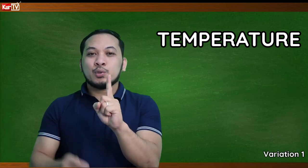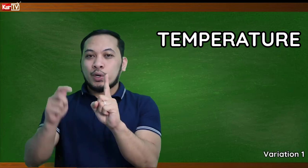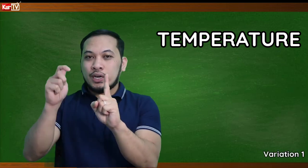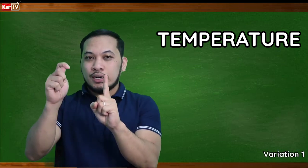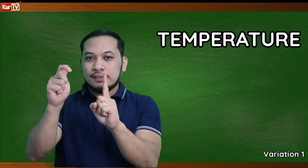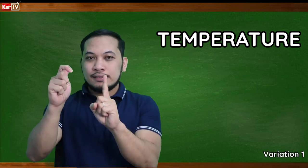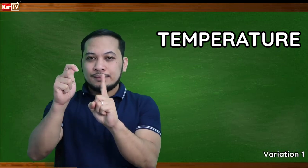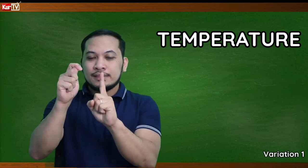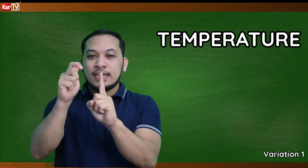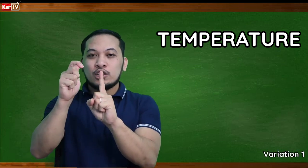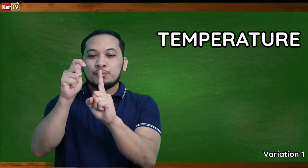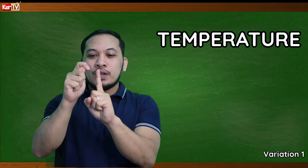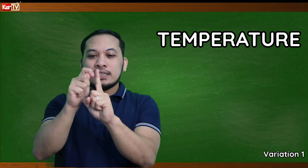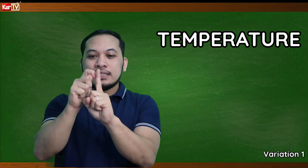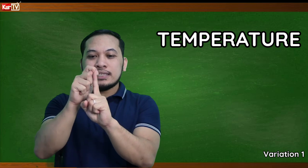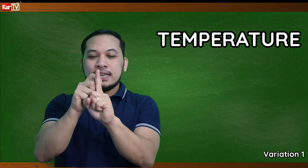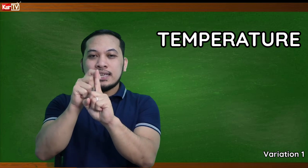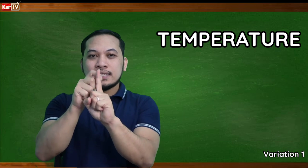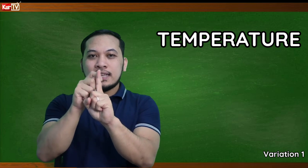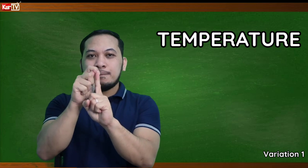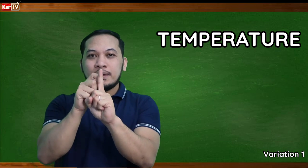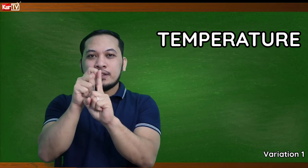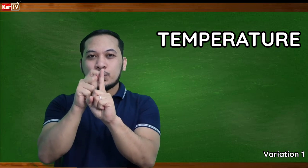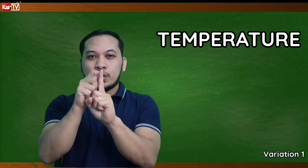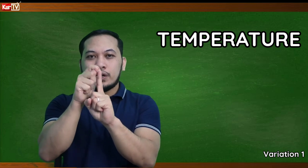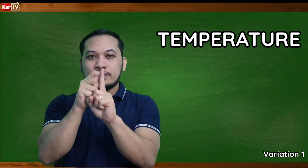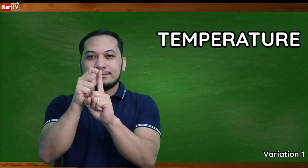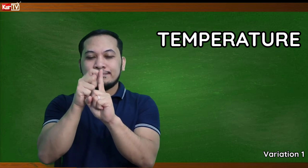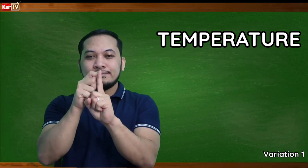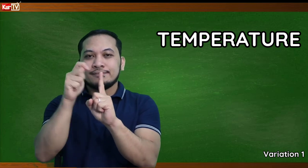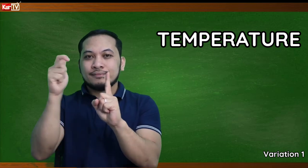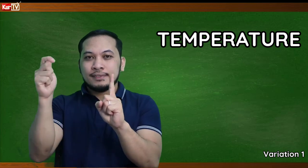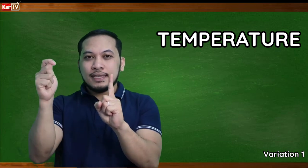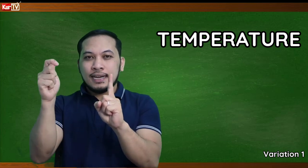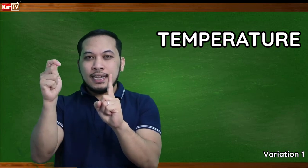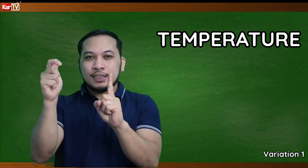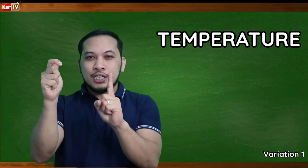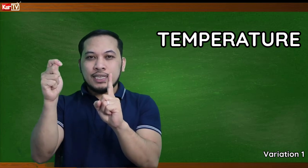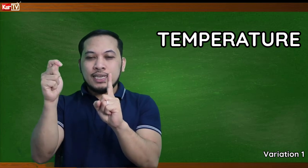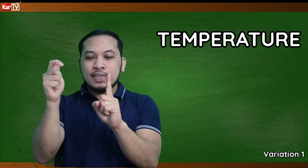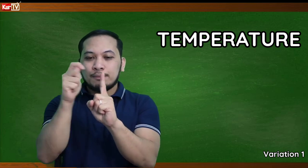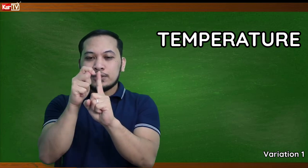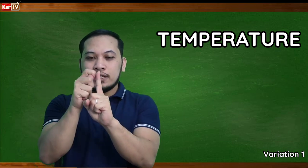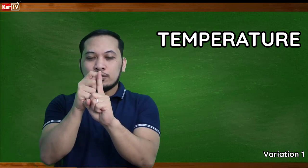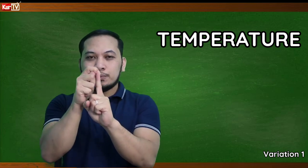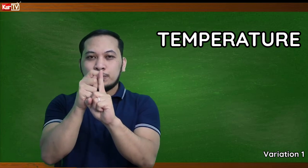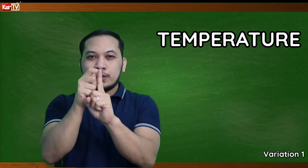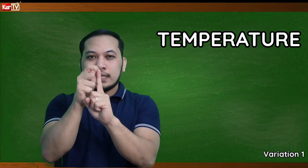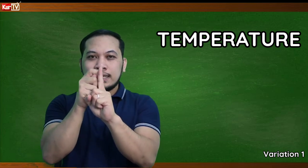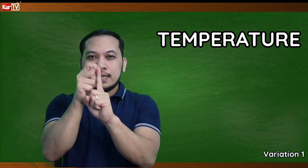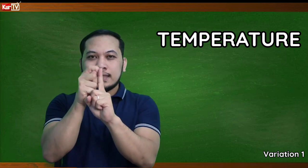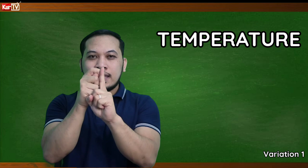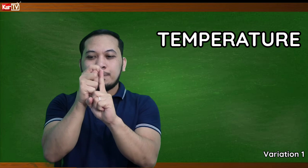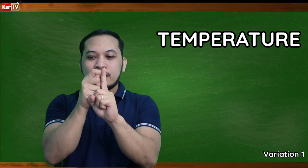Temperature. Ganito po natin isenyas, temperature. Naka letter T, tapos ganito po muna natin. Ayan,